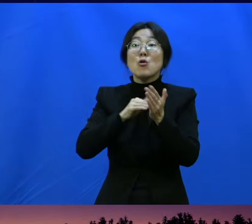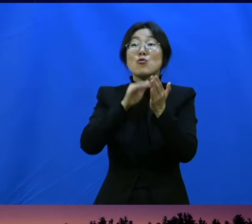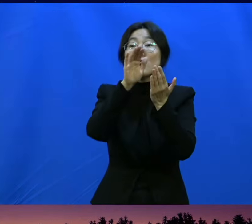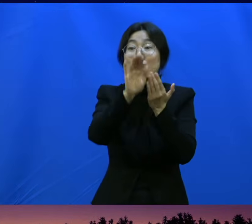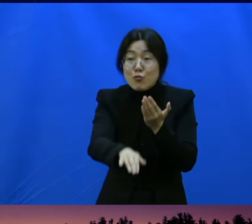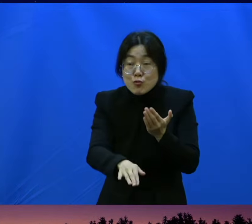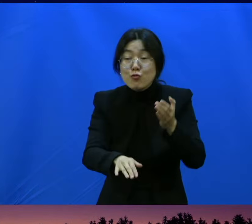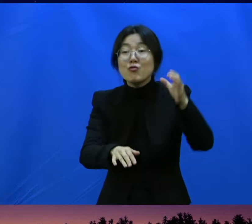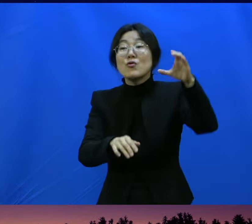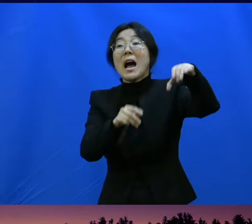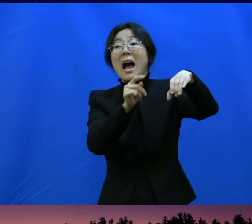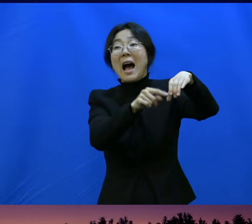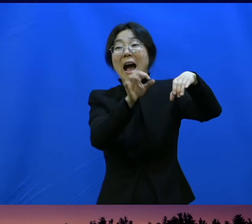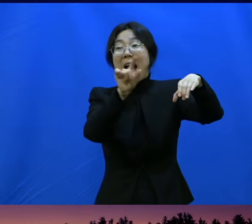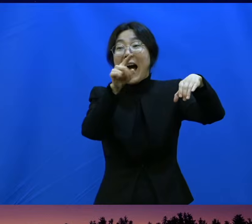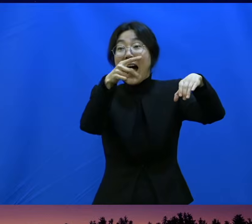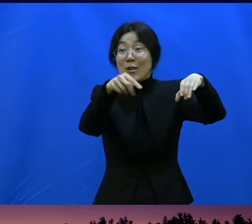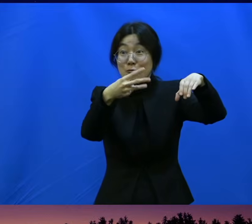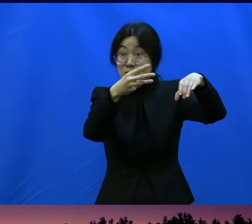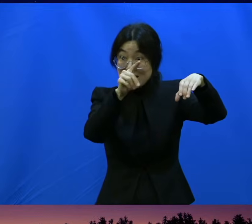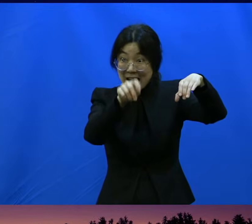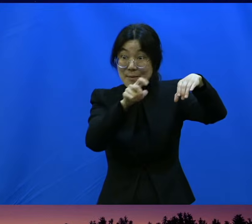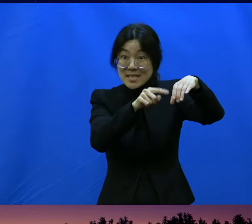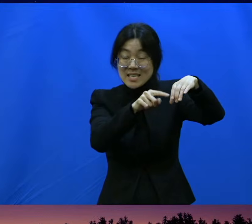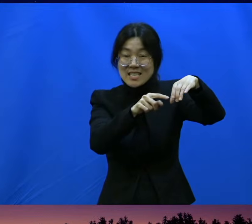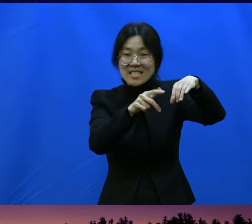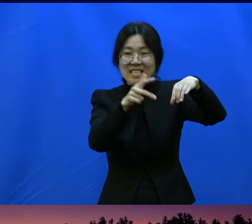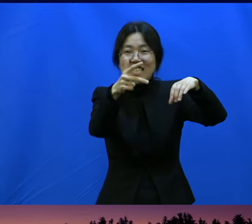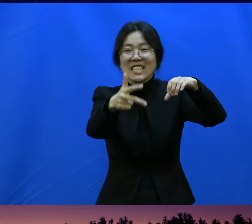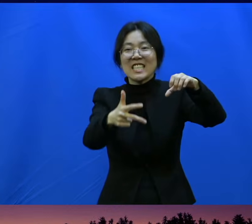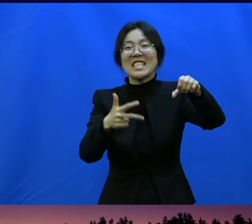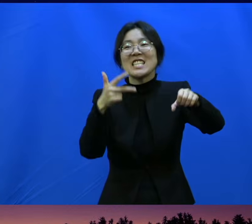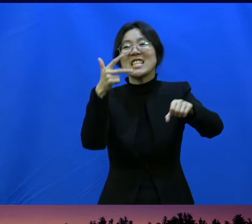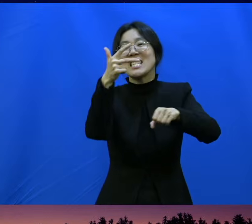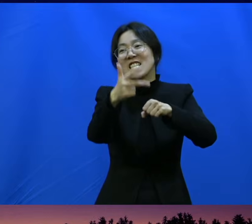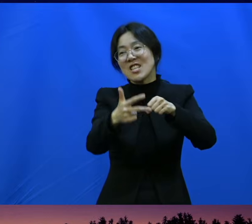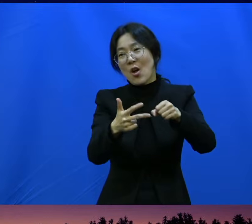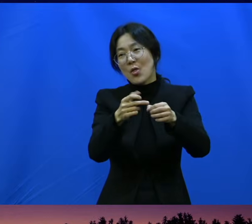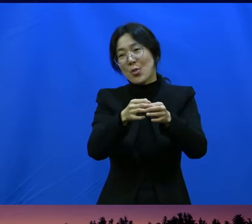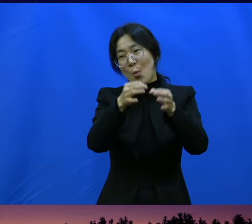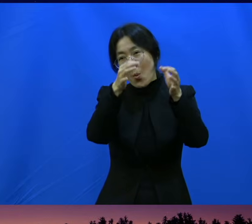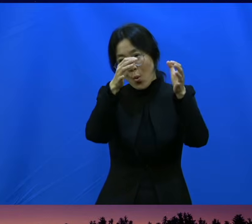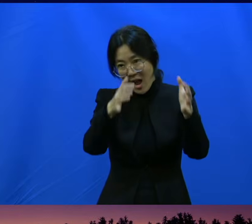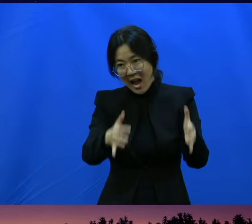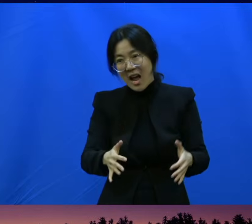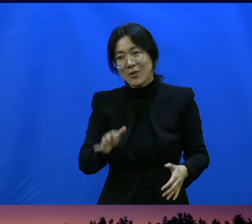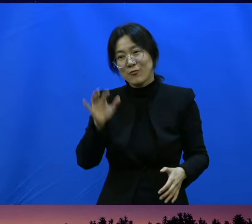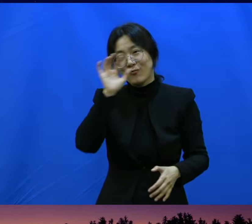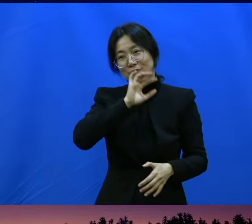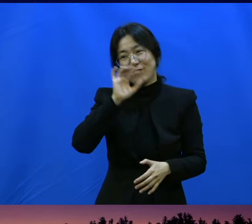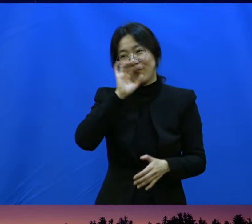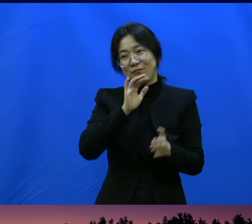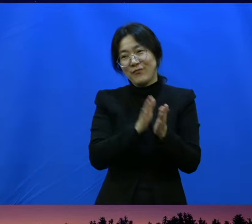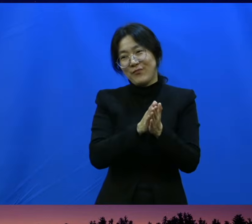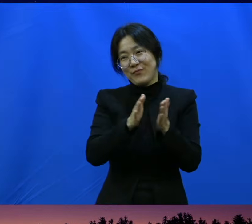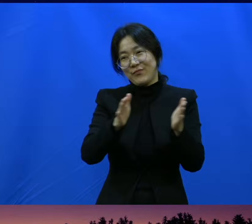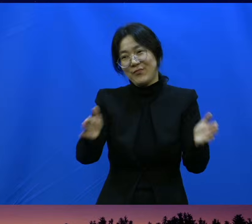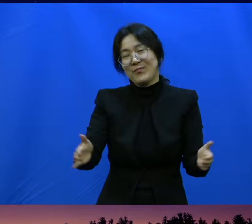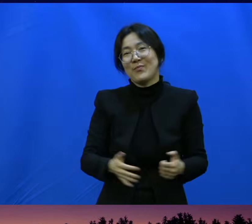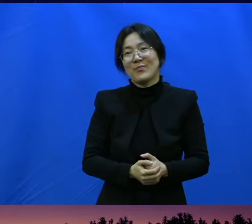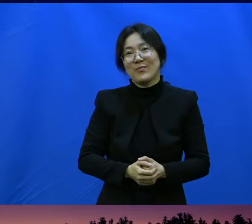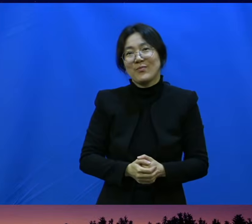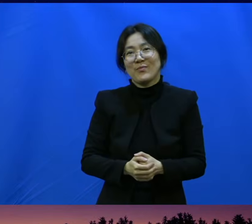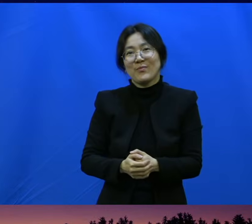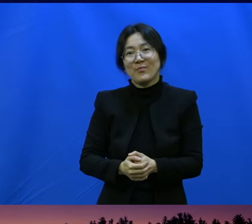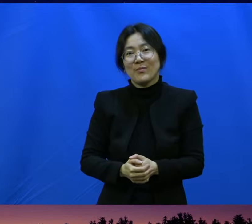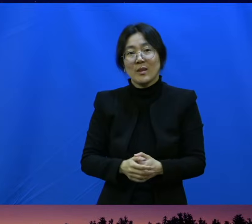이제 그가 7년 동안 하나님의 왕의 수육을 받게 됩니다. 여러분, 이 아둘람 굴에 7년